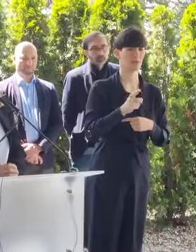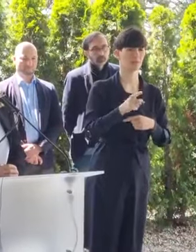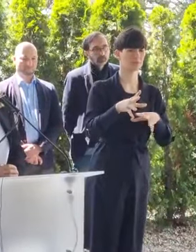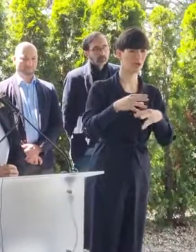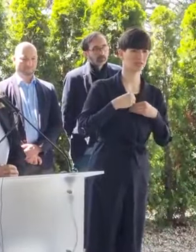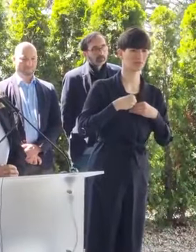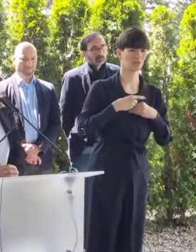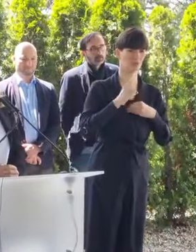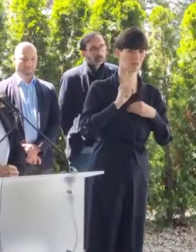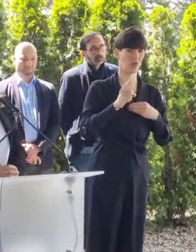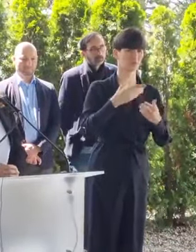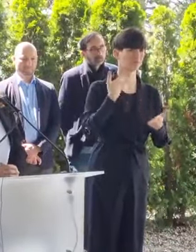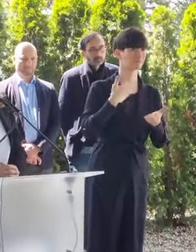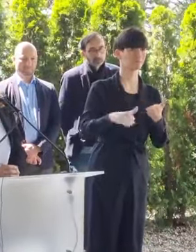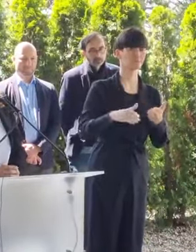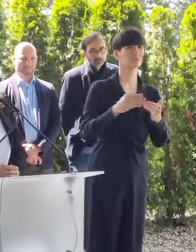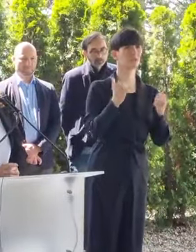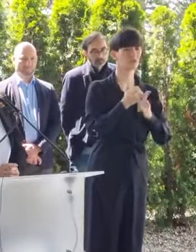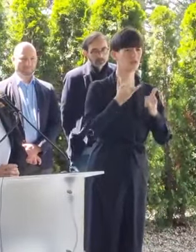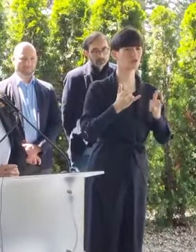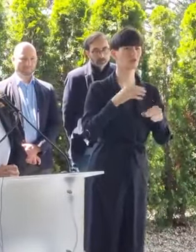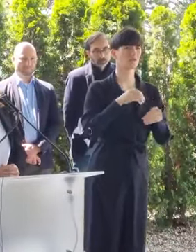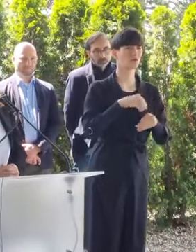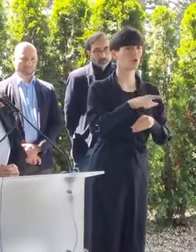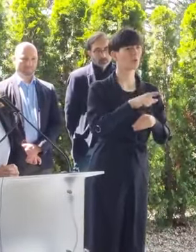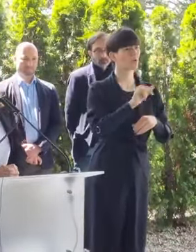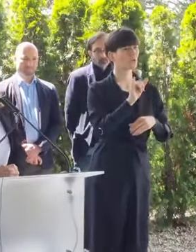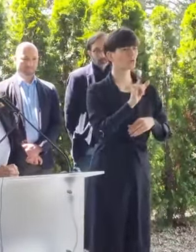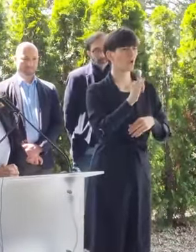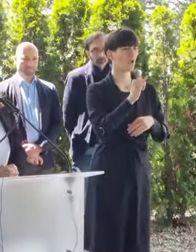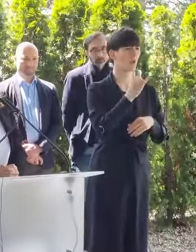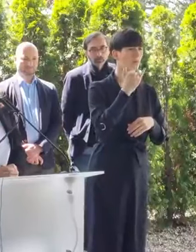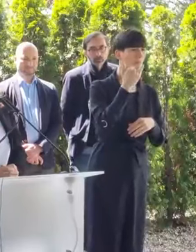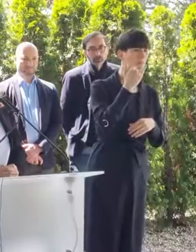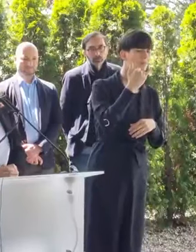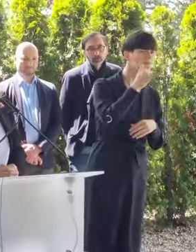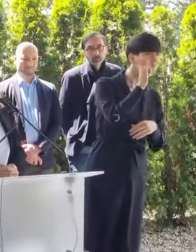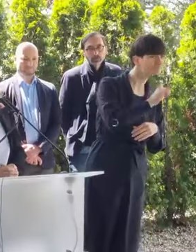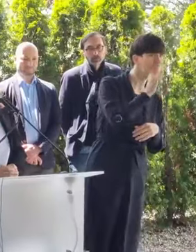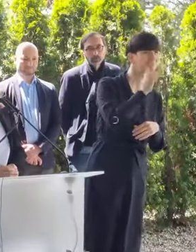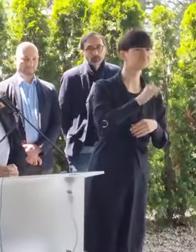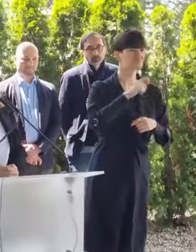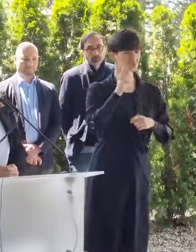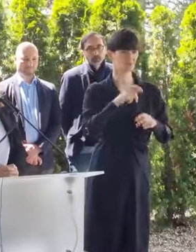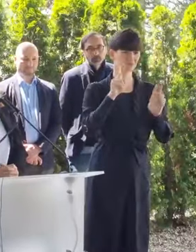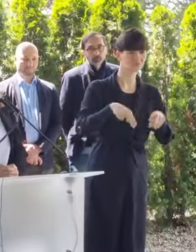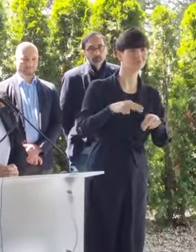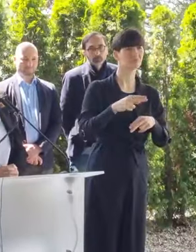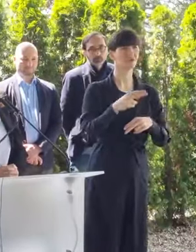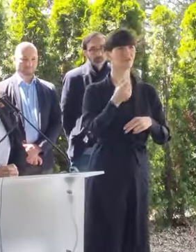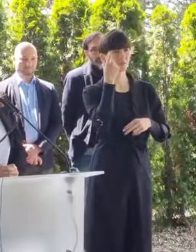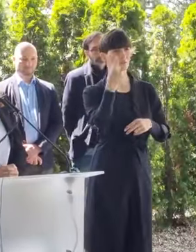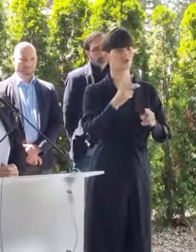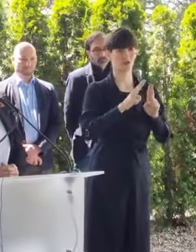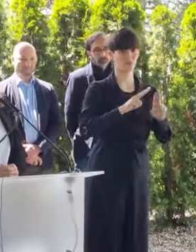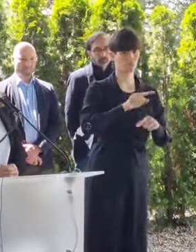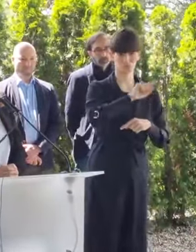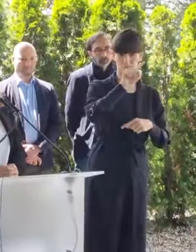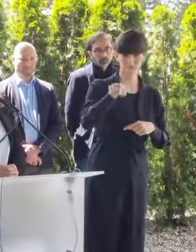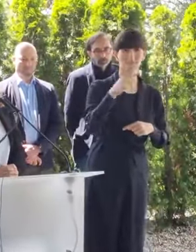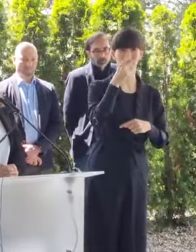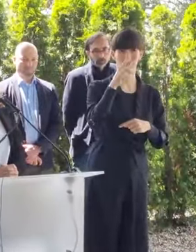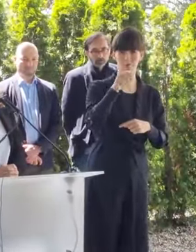tragédie, ktorá sa tam deje. Nech tam tí páni a dámy, ktorí o tom pochybujú, idú. Nech sa tam pozrú tým ľuďom do očí. Nech si skúsia predstaviť